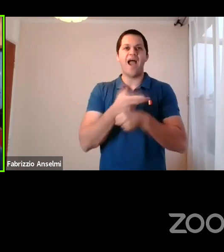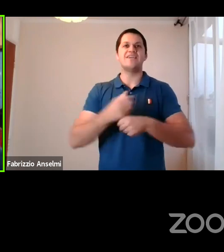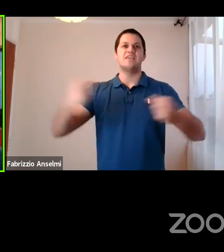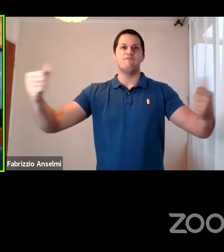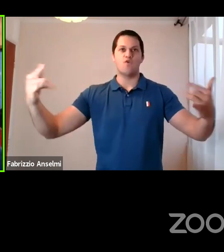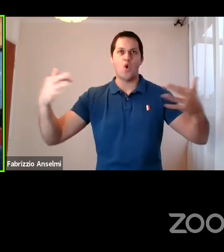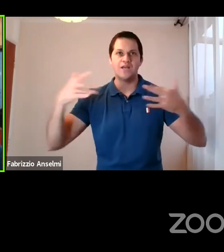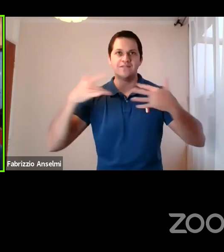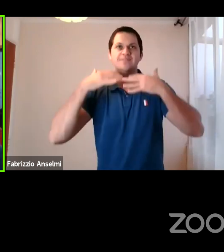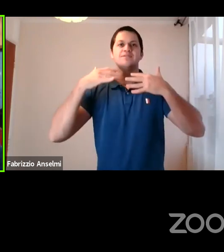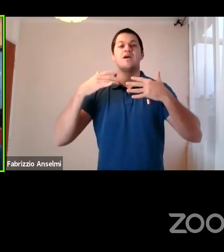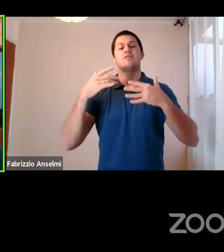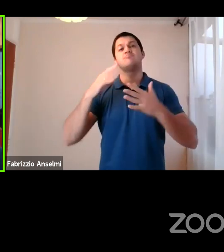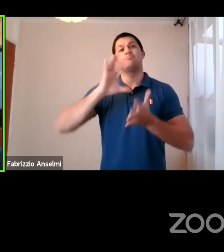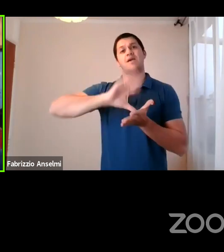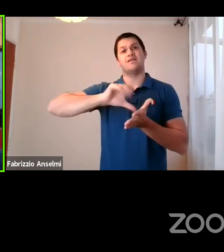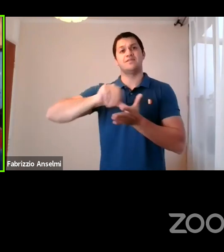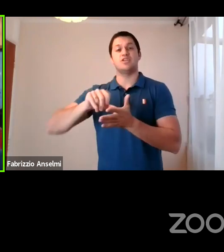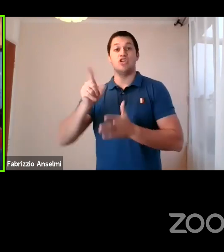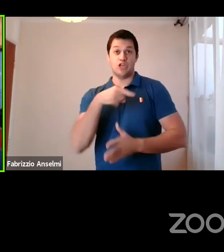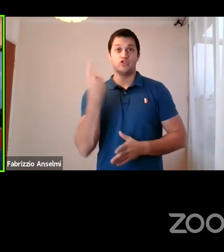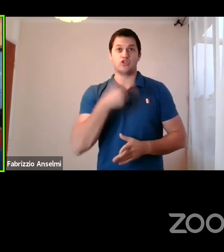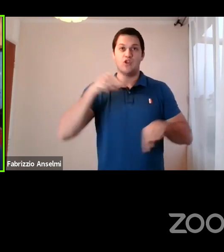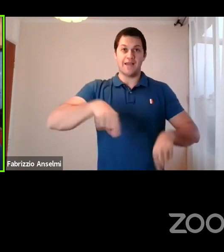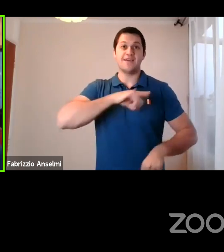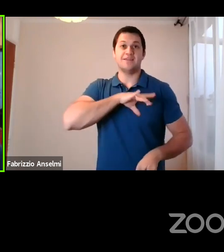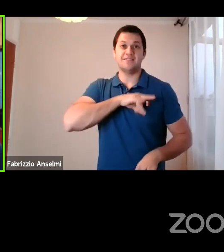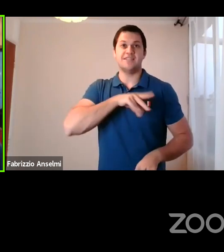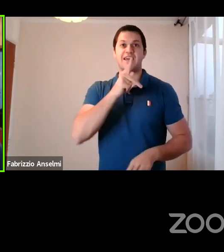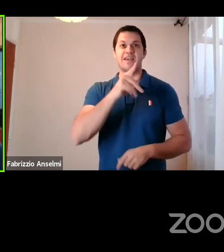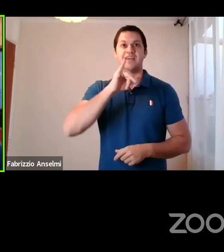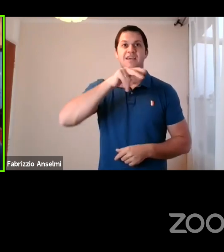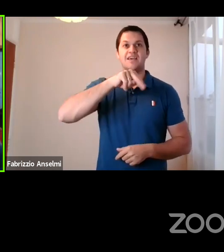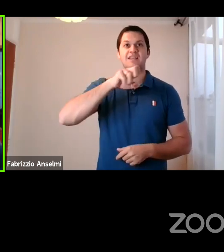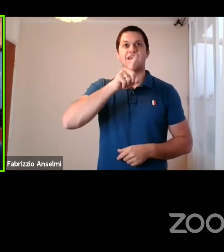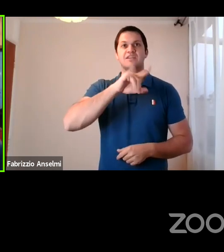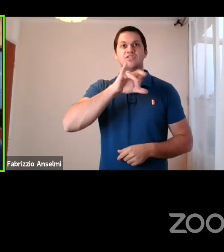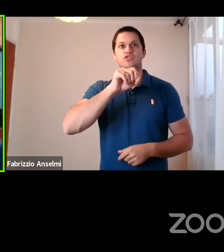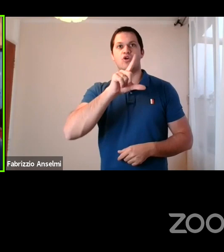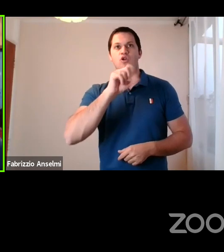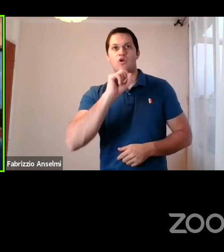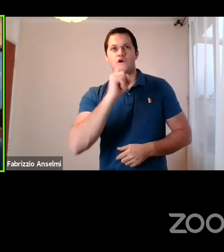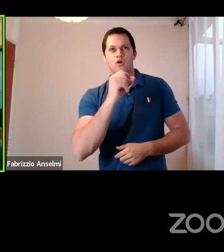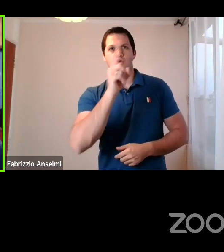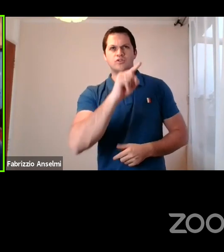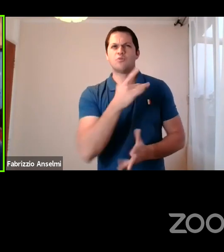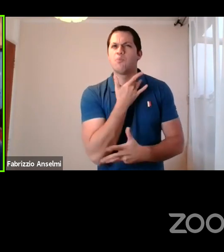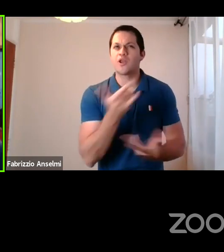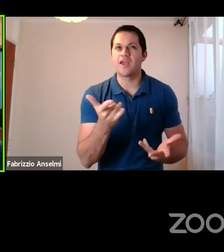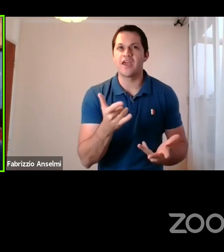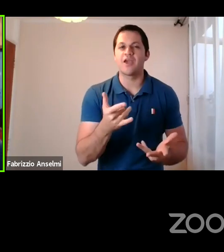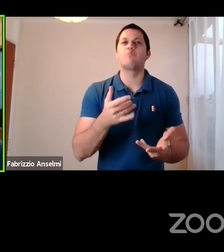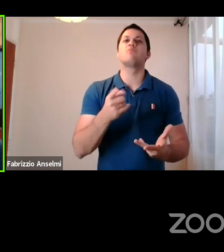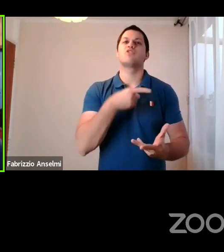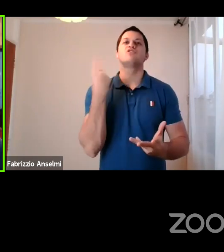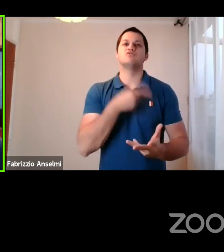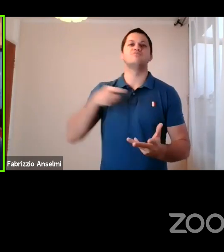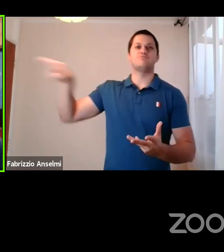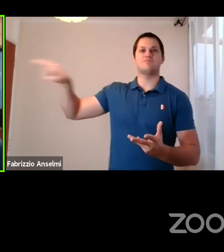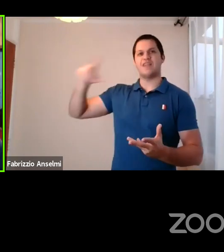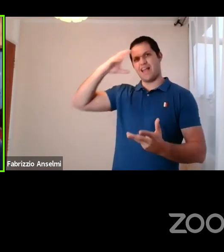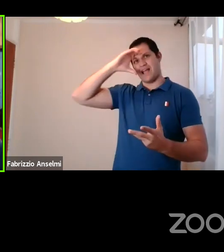llamamos kinesiólogos porque seguimos el ejemplo de nuestros hermanos al otro lado de la cordillera,